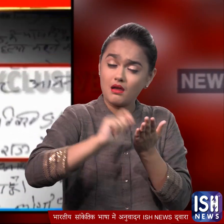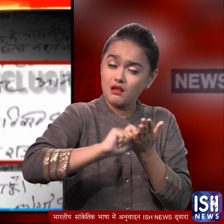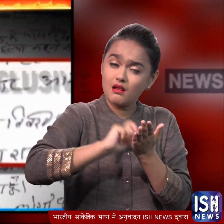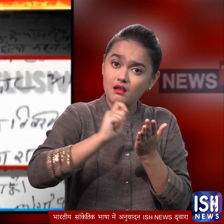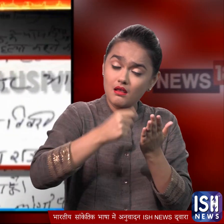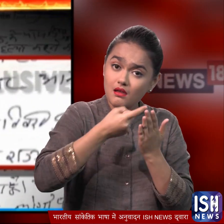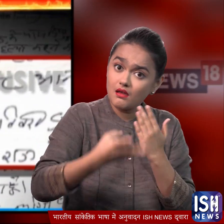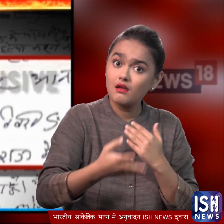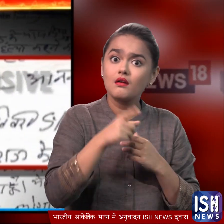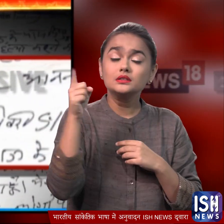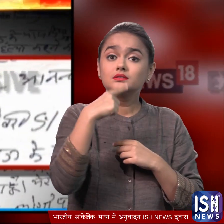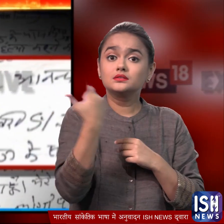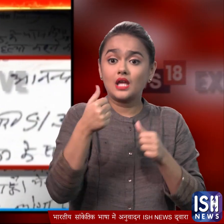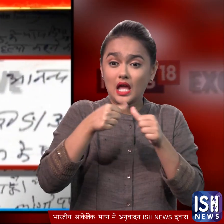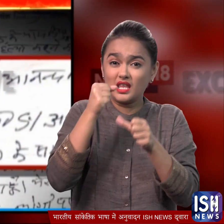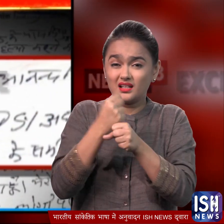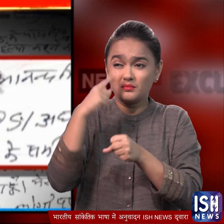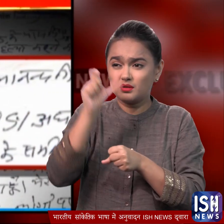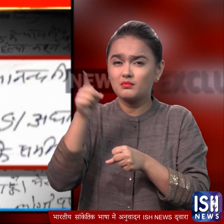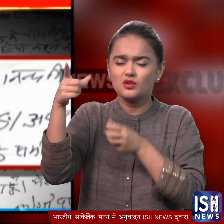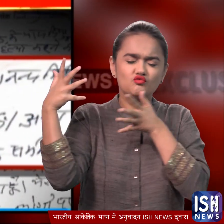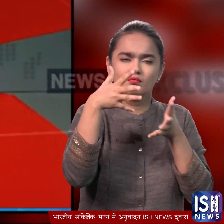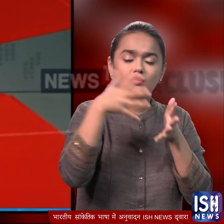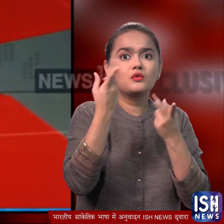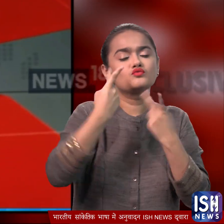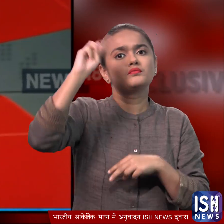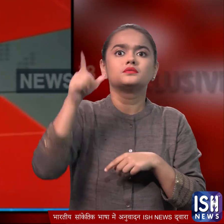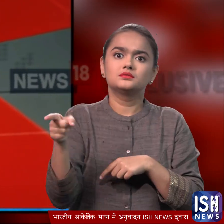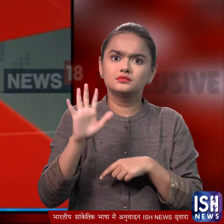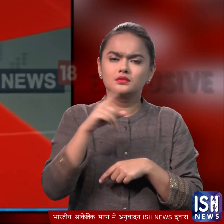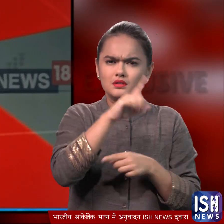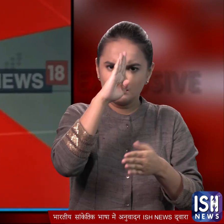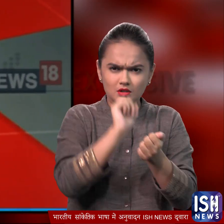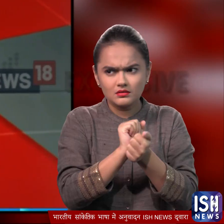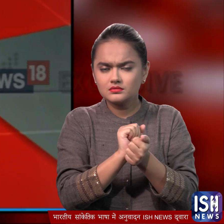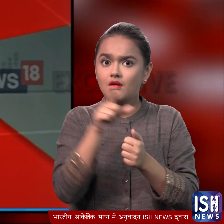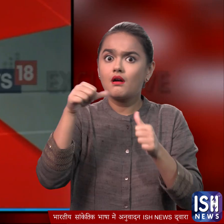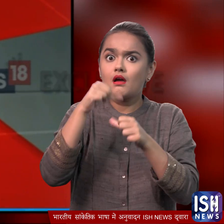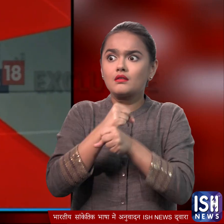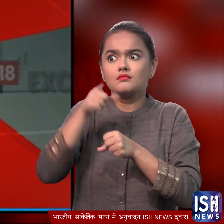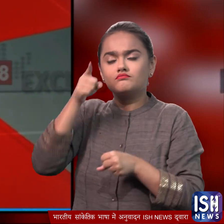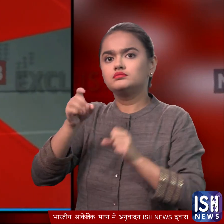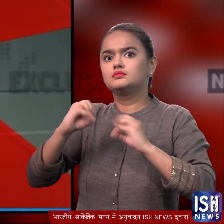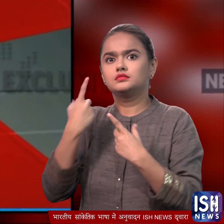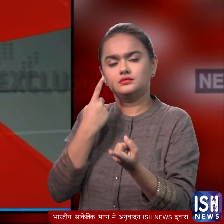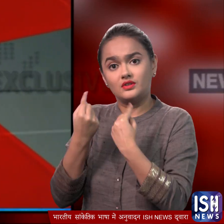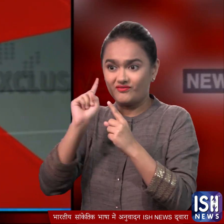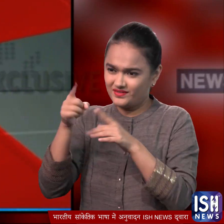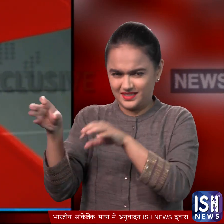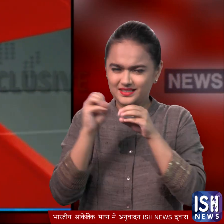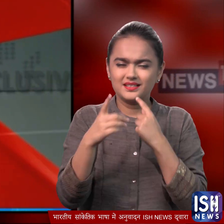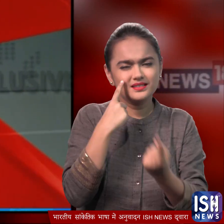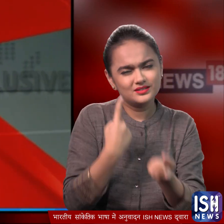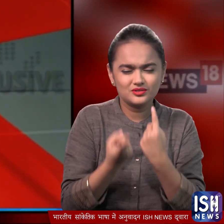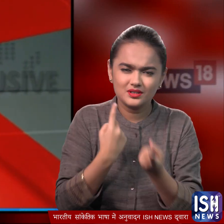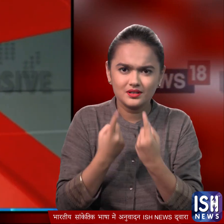उसमें उन्होंने आरोप लगाया था कि आनंद गिरी उन्हें परेशान कर रहे थे, जिसके बाद पुलिस की शक की सुई आनंद गिरी पर टिक गई। पहले तो उन्हें हिरासत में लेकर